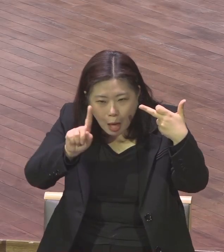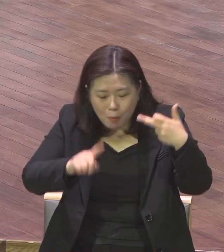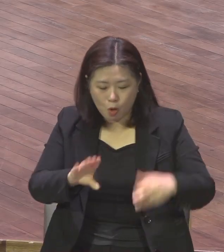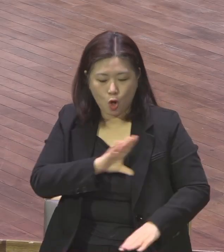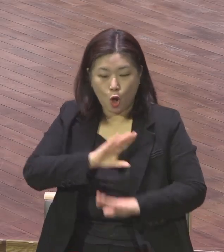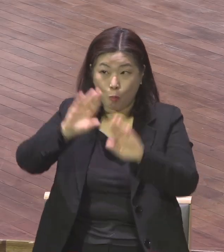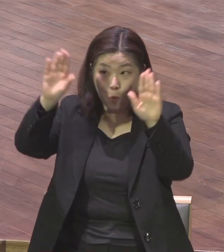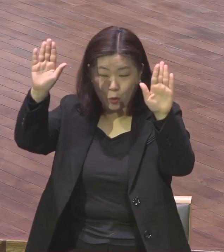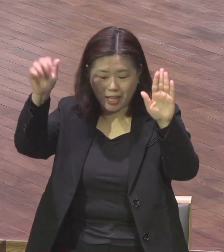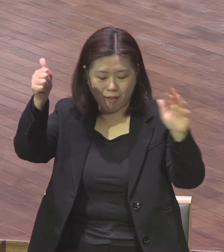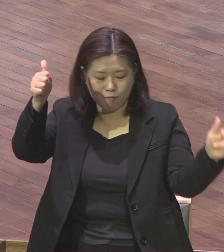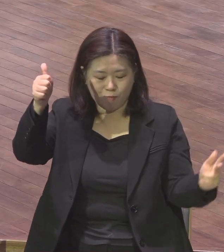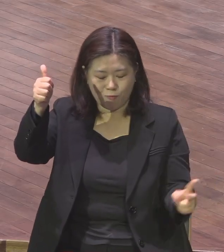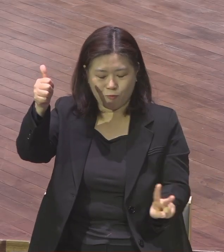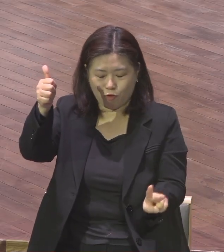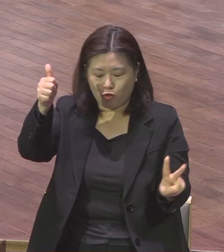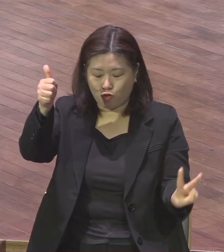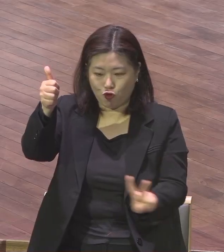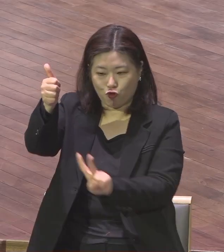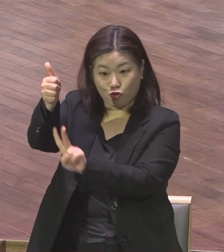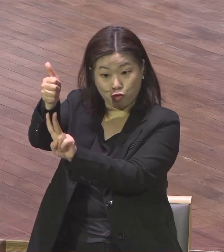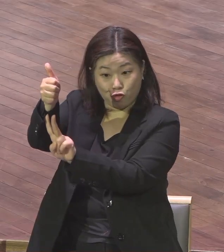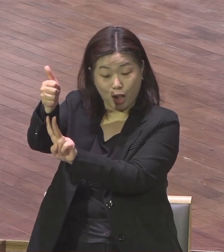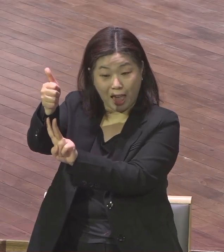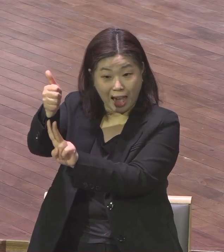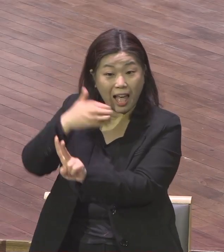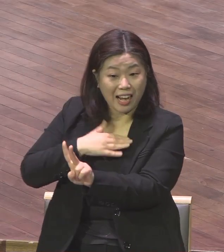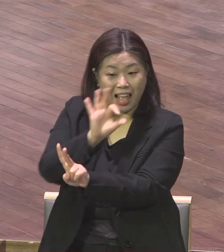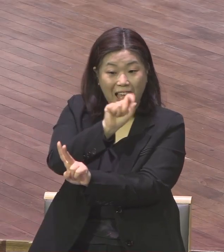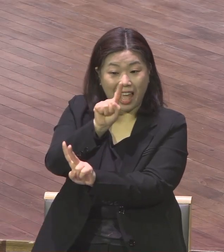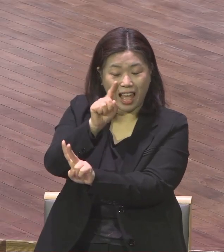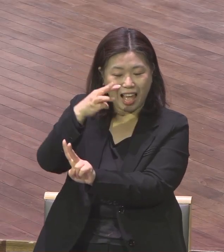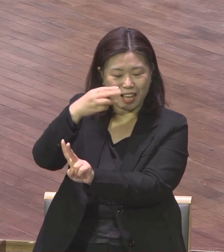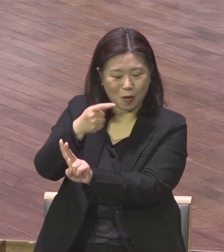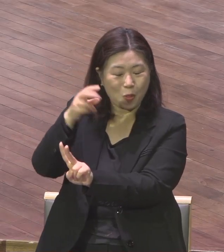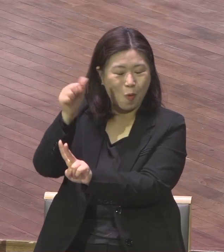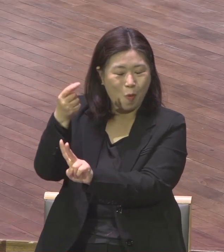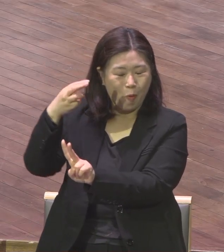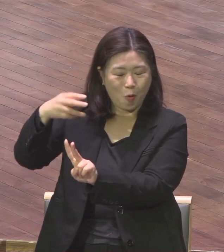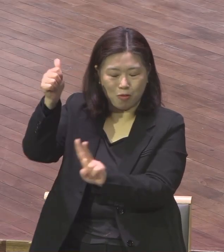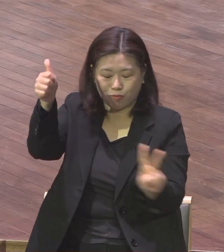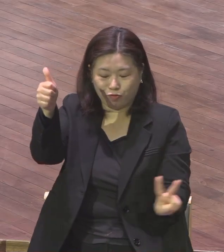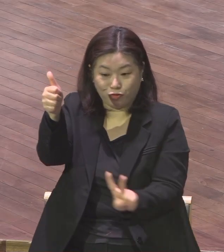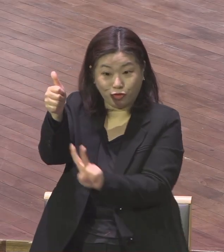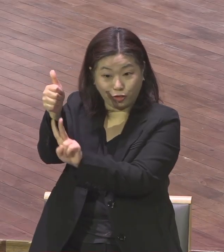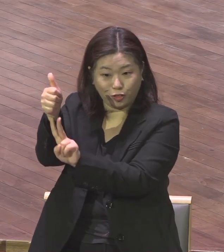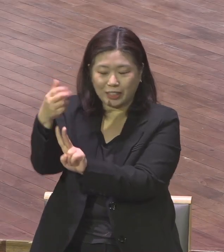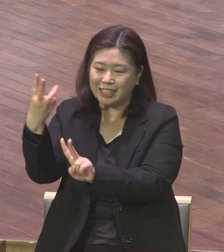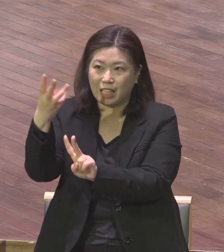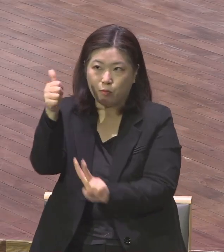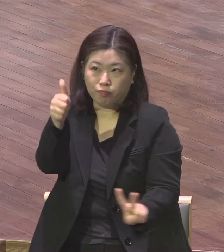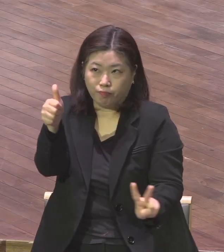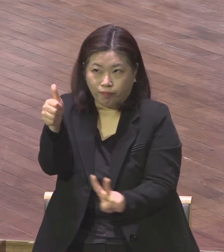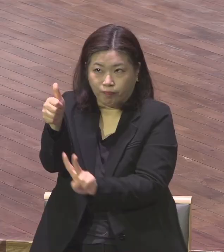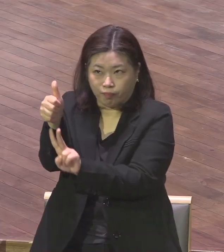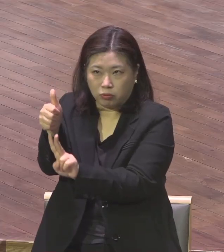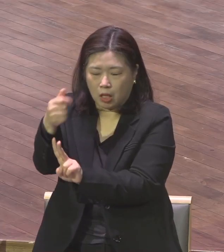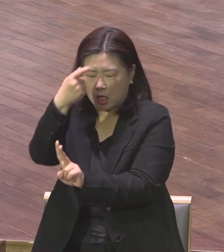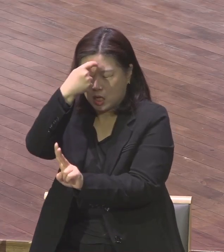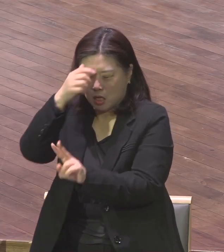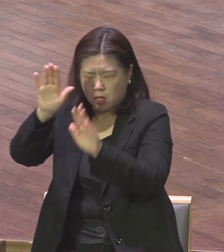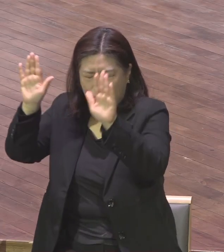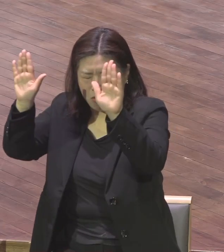들잖아요. 모세가 손을 높이 들면 여호수아 군대가 이기고 팔이 아파서 내려오면 여호수아 군대가